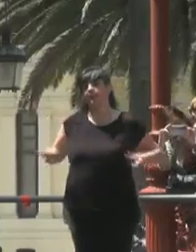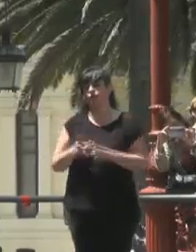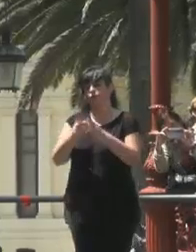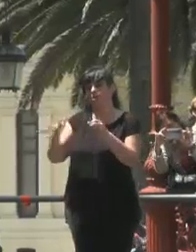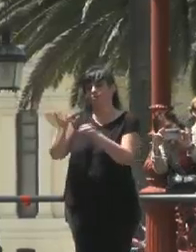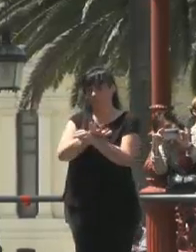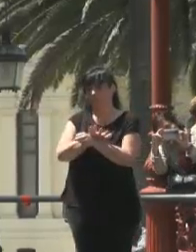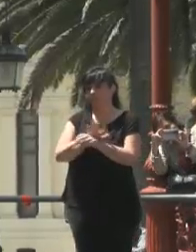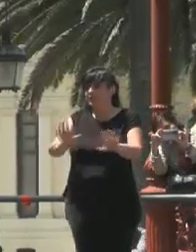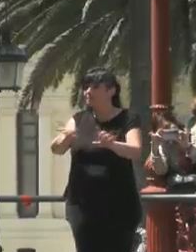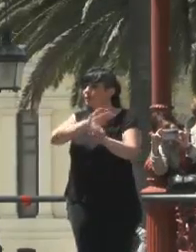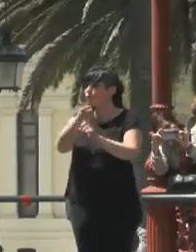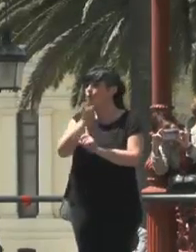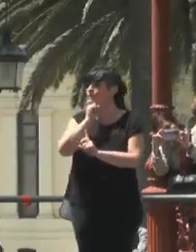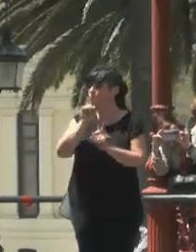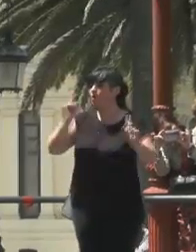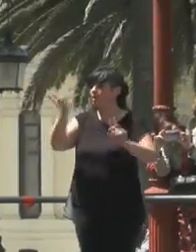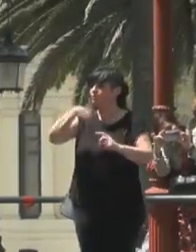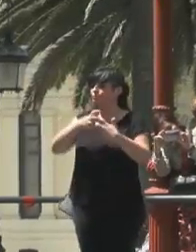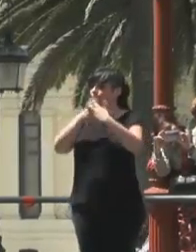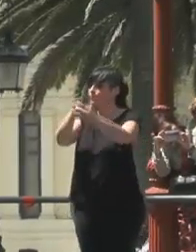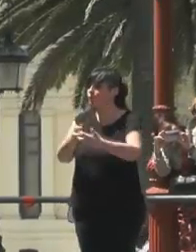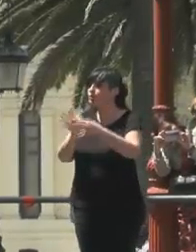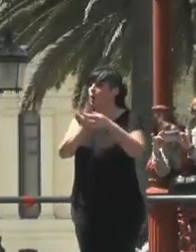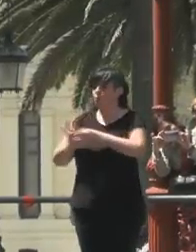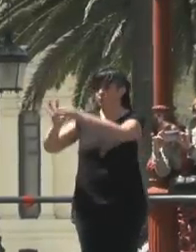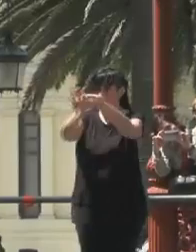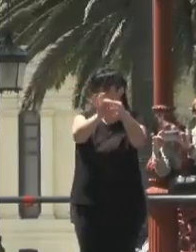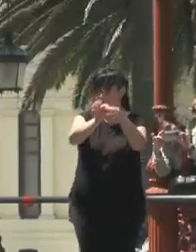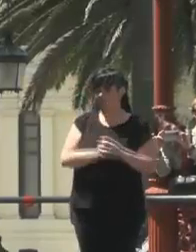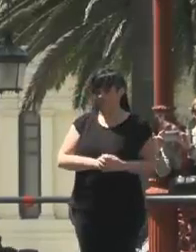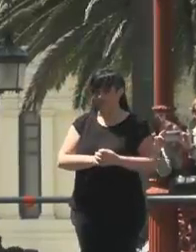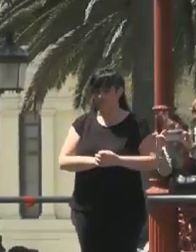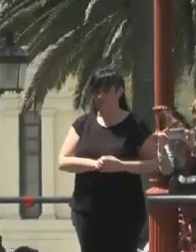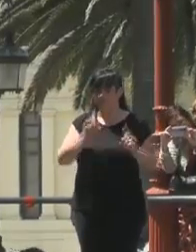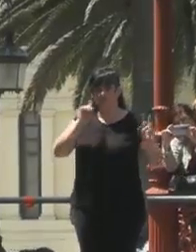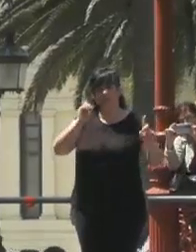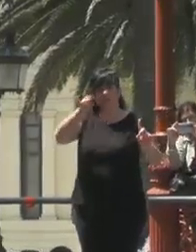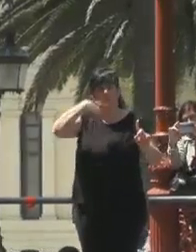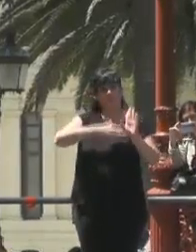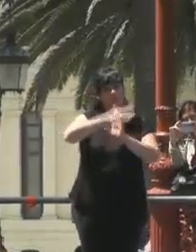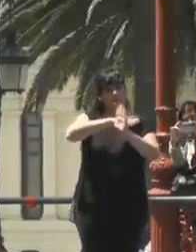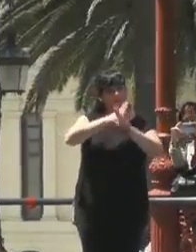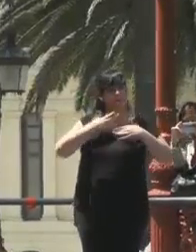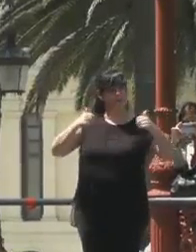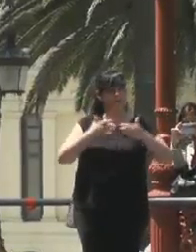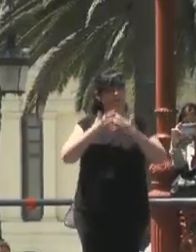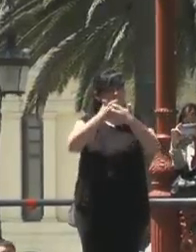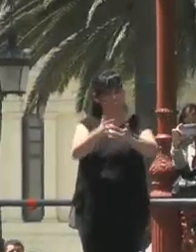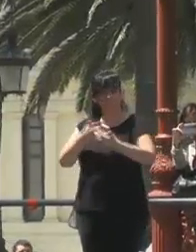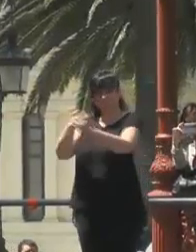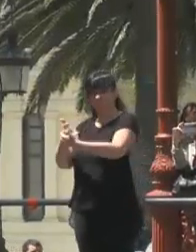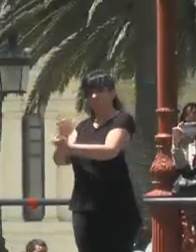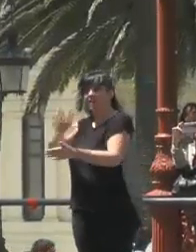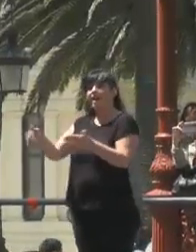veréis, eso solo se podrá conseguir si seguimos luchando unidos. Si seguimos luchando a todos los niveles, incluido el nivel de la